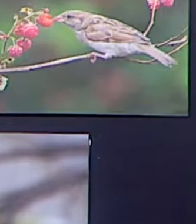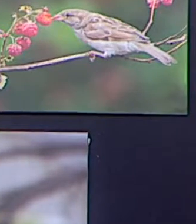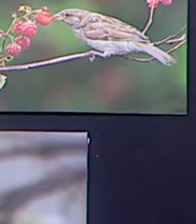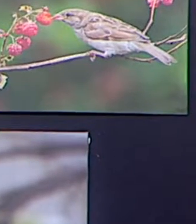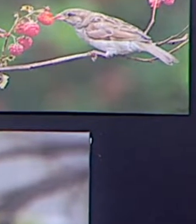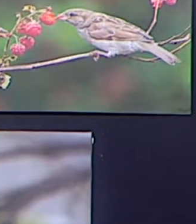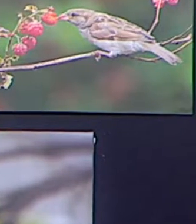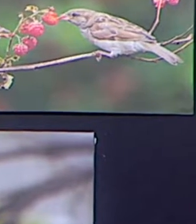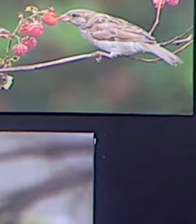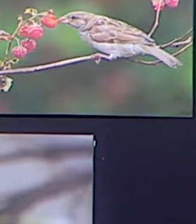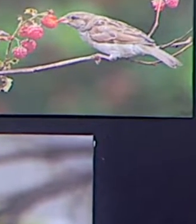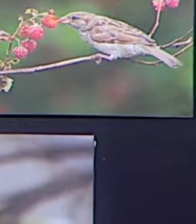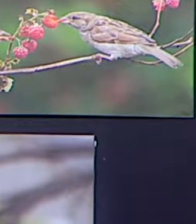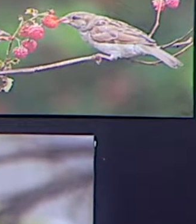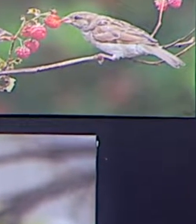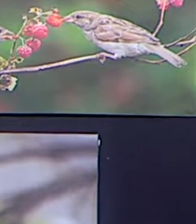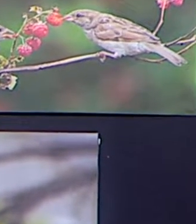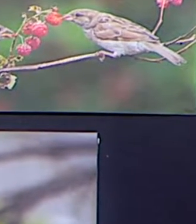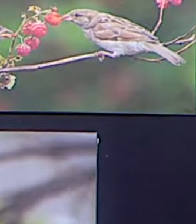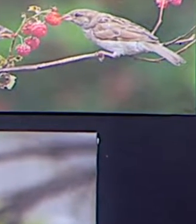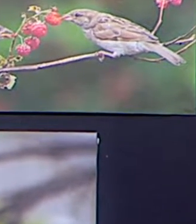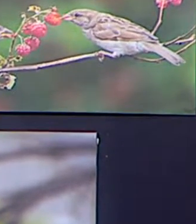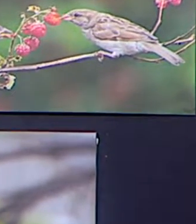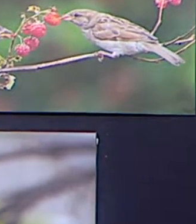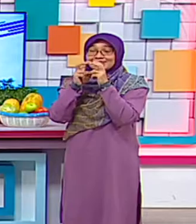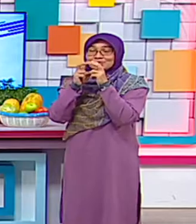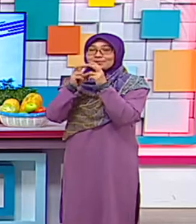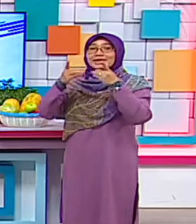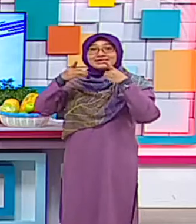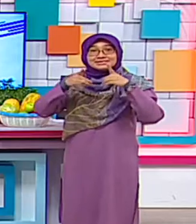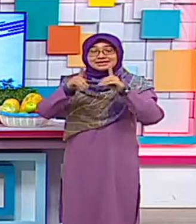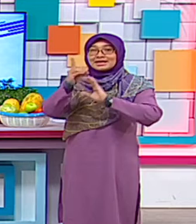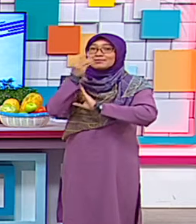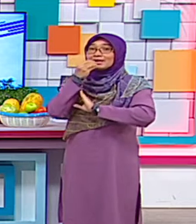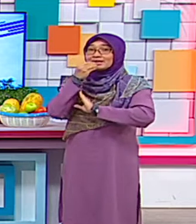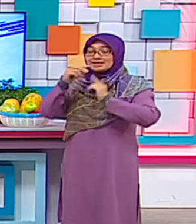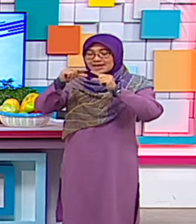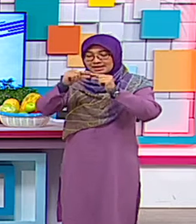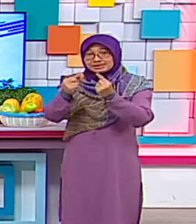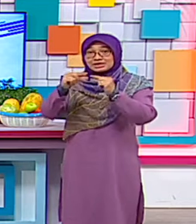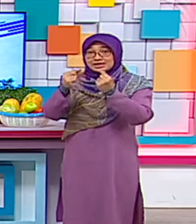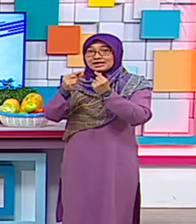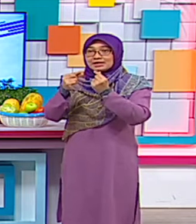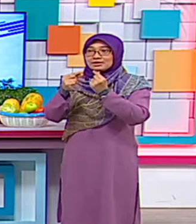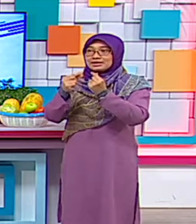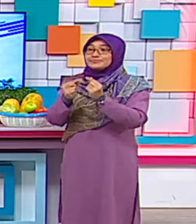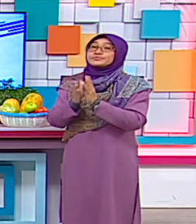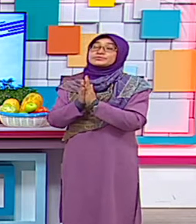buah ada gambar atuh pay2pay sedang makan Hai kacang oke